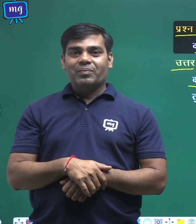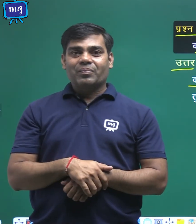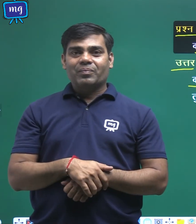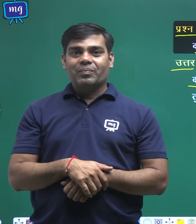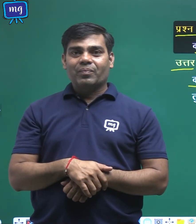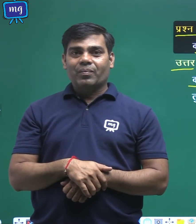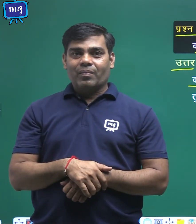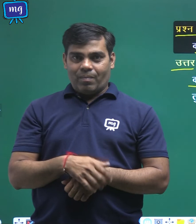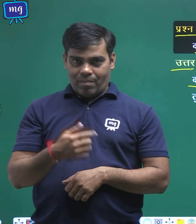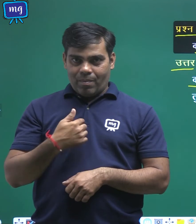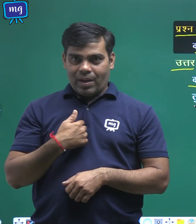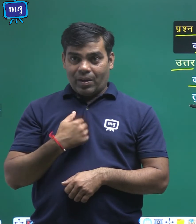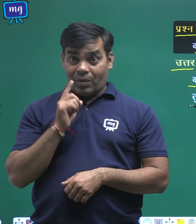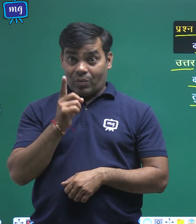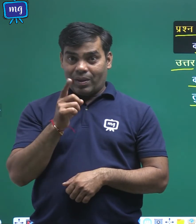मैंने तुम्हें